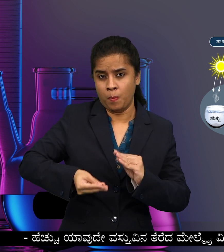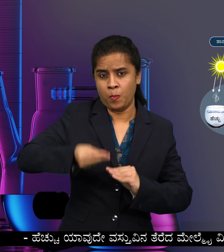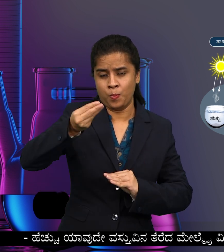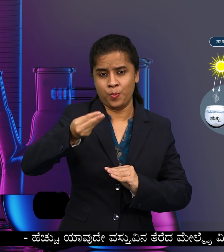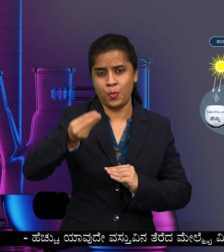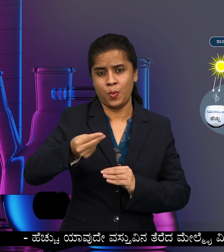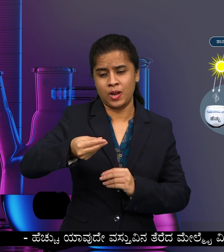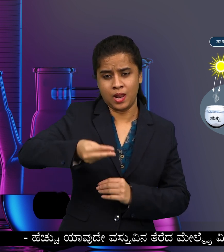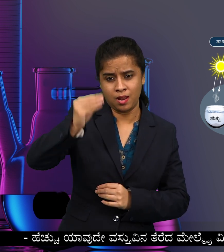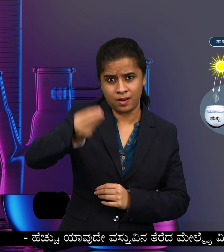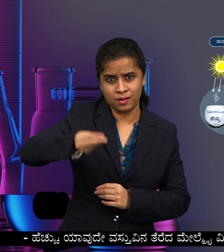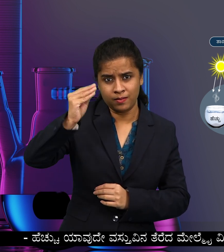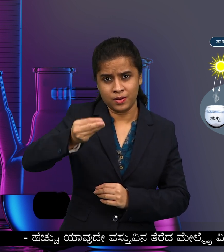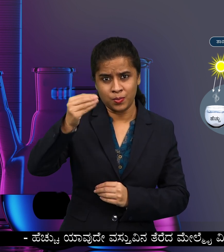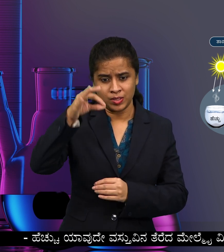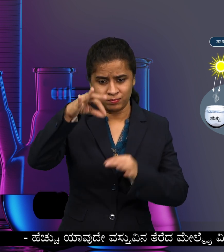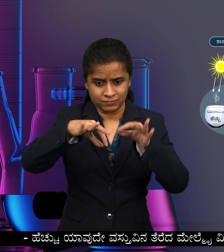ಆವಿ ಸ್ಥಿತಿಗೆ ಬದಲಾಗುತ್ತವೆ.